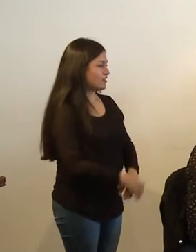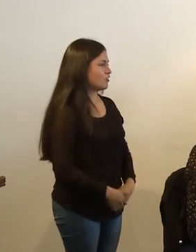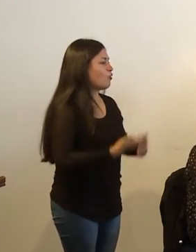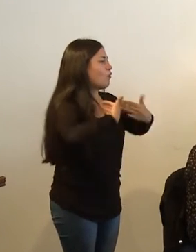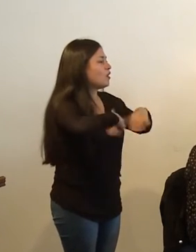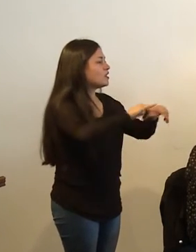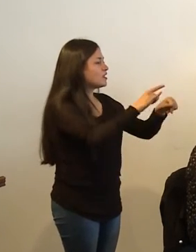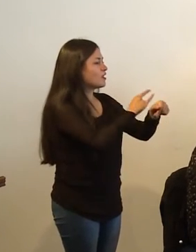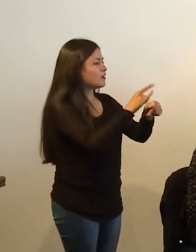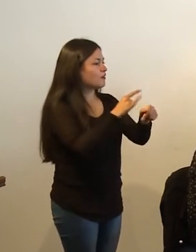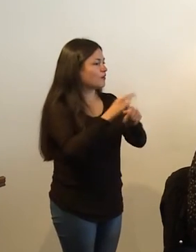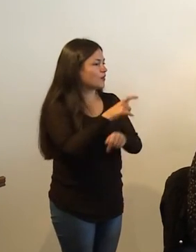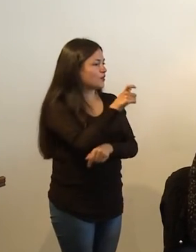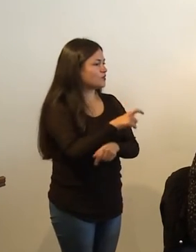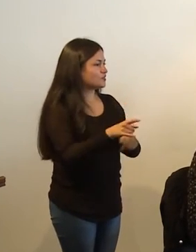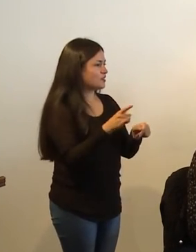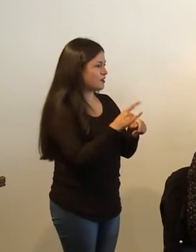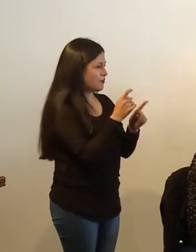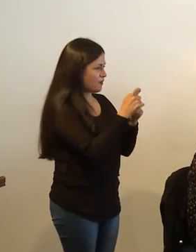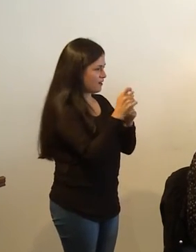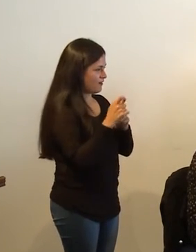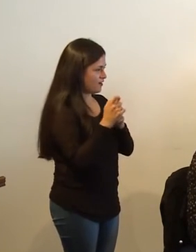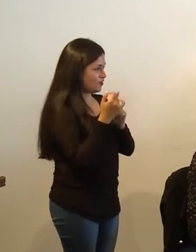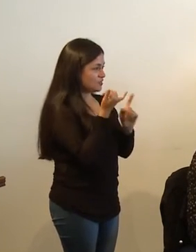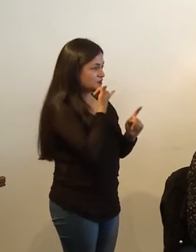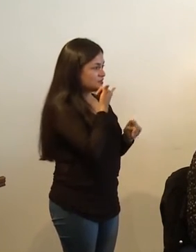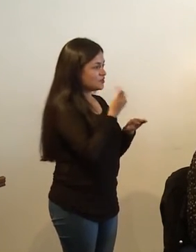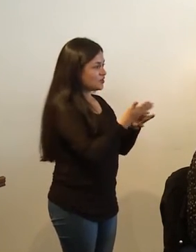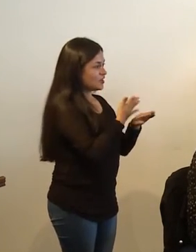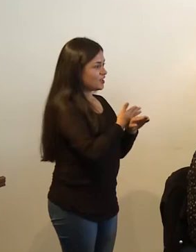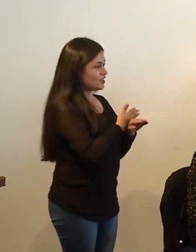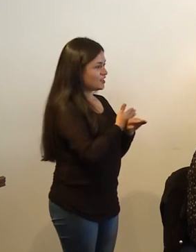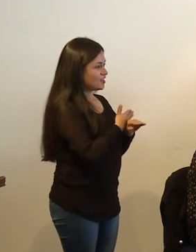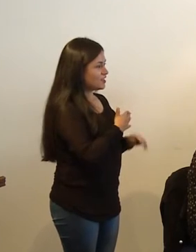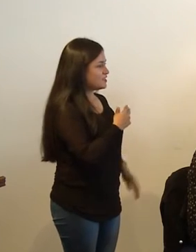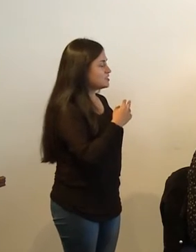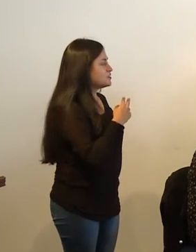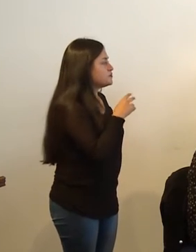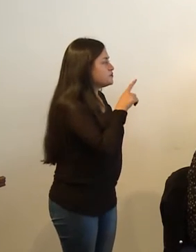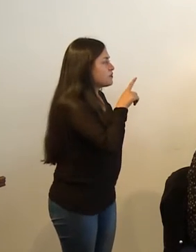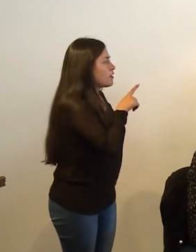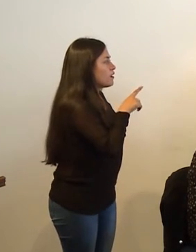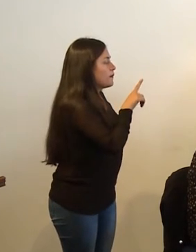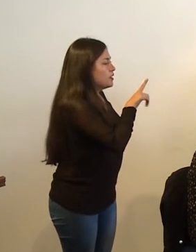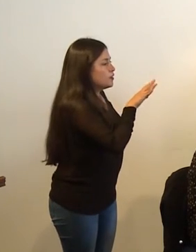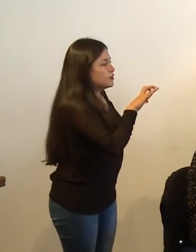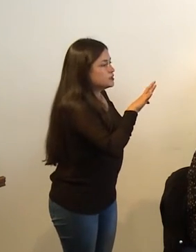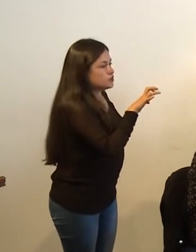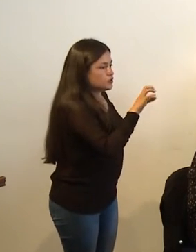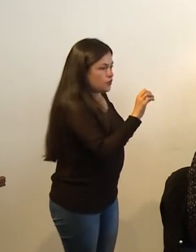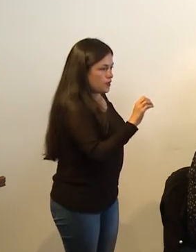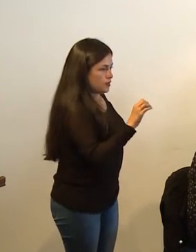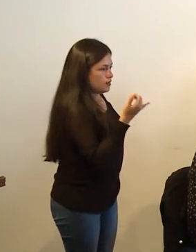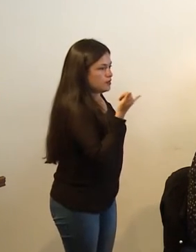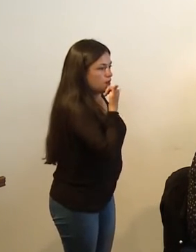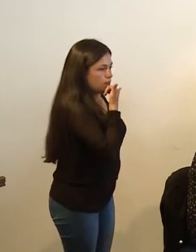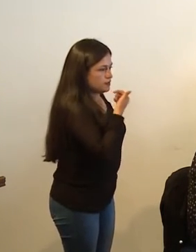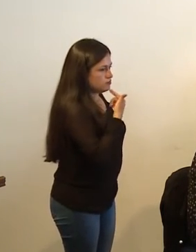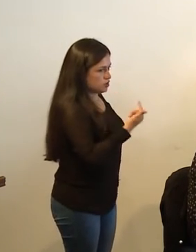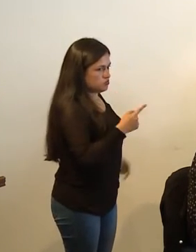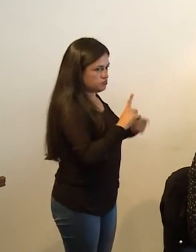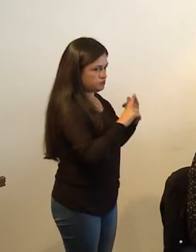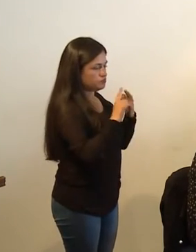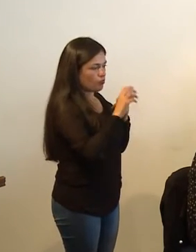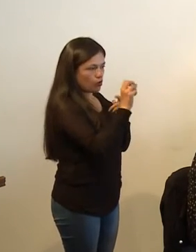¿qué es lo que yo empiezo a hacer desde esos mediados de los 90 para acá? Empezar a decir, bueno,